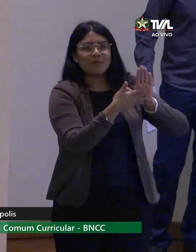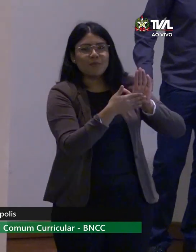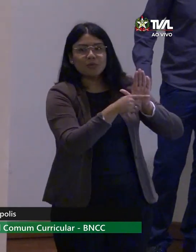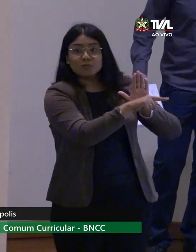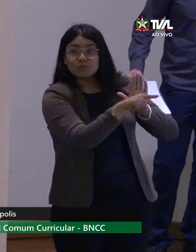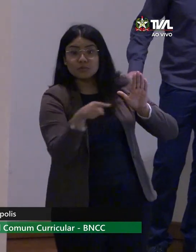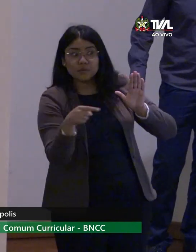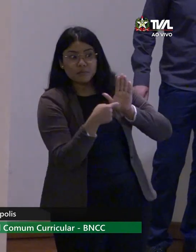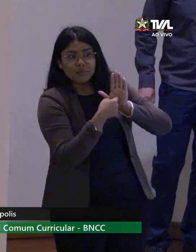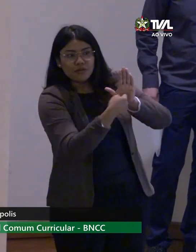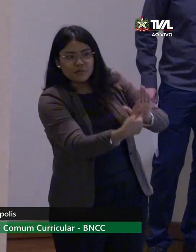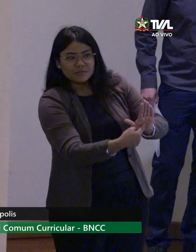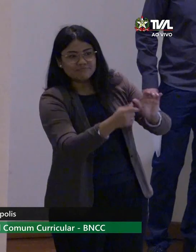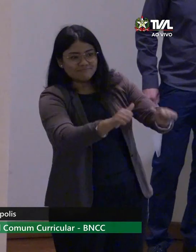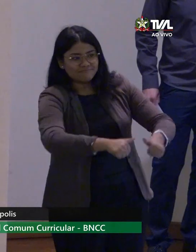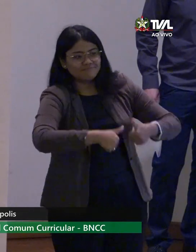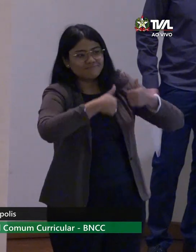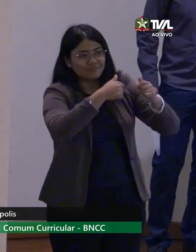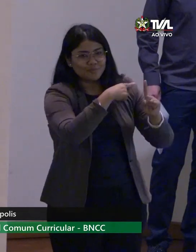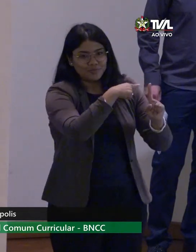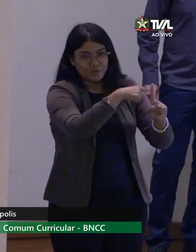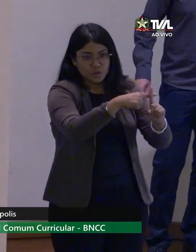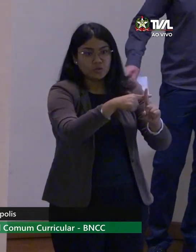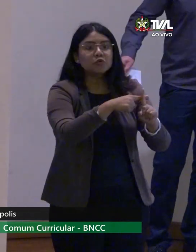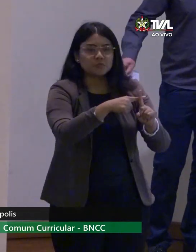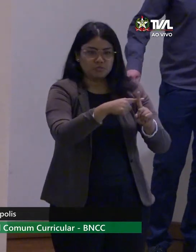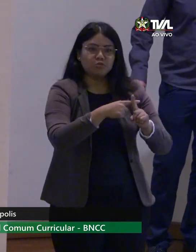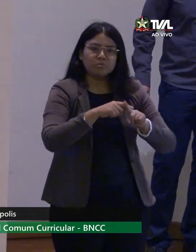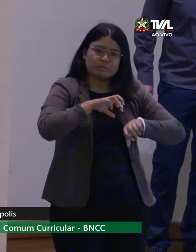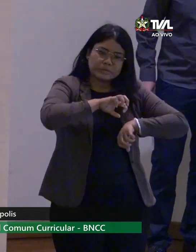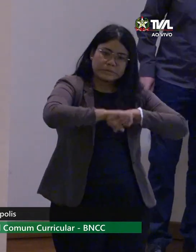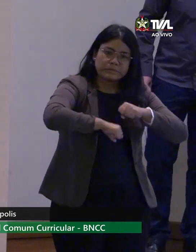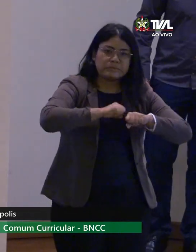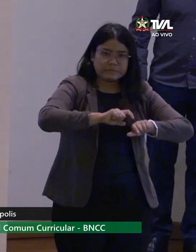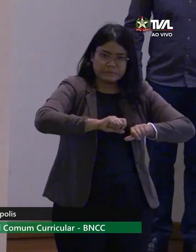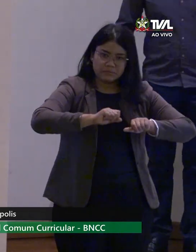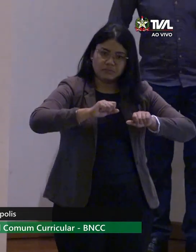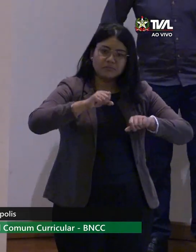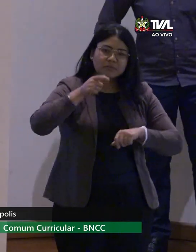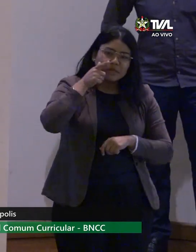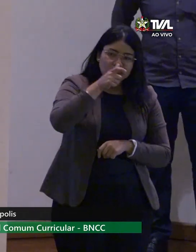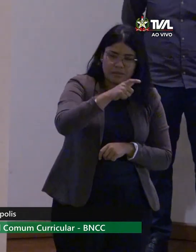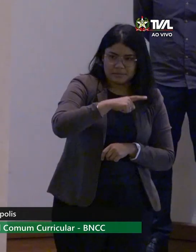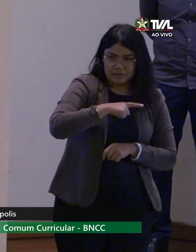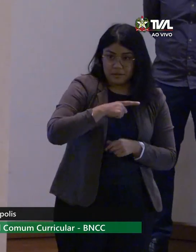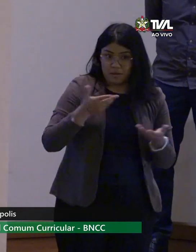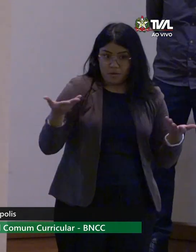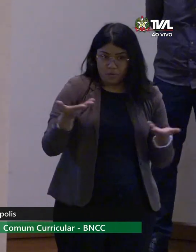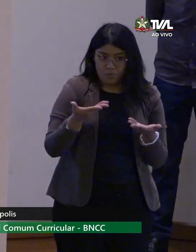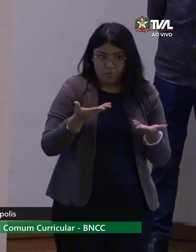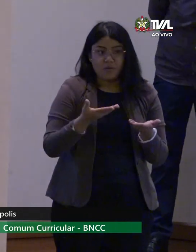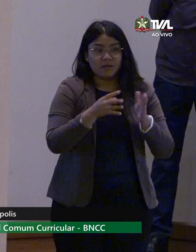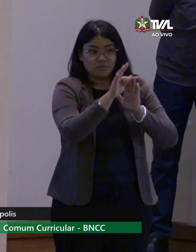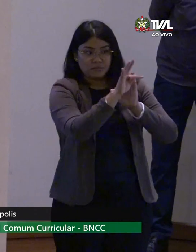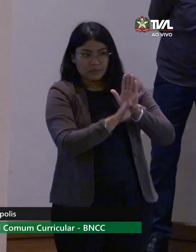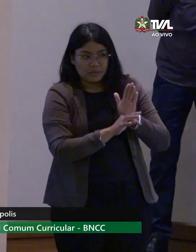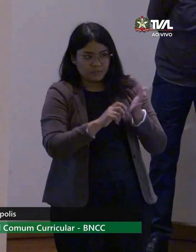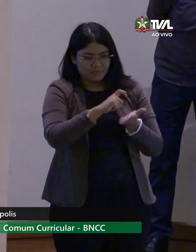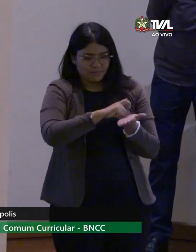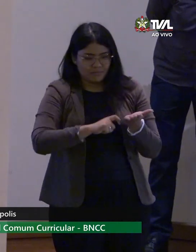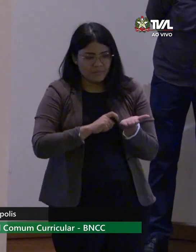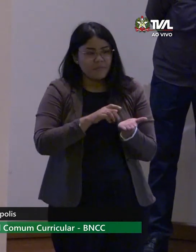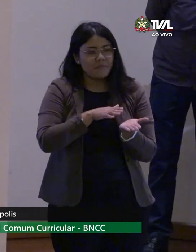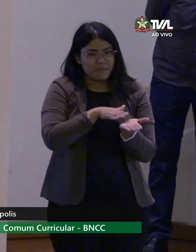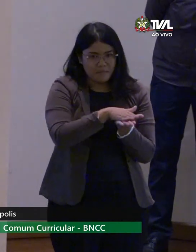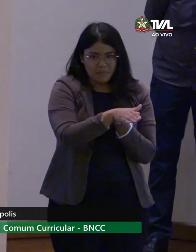rede responde positivamente e corre atrás para que a gente realize e esse material que nós entregamos na mão de